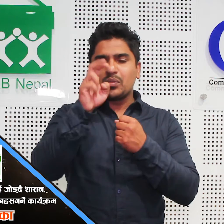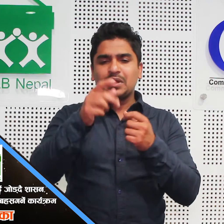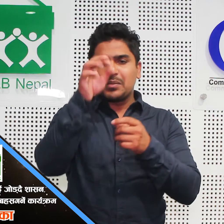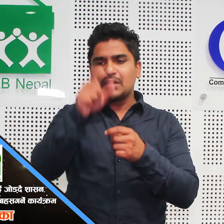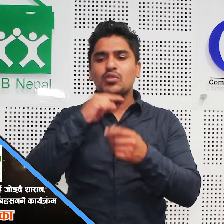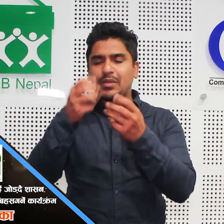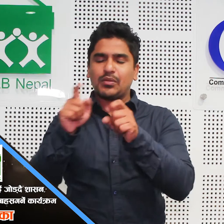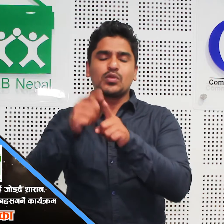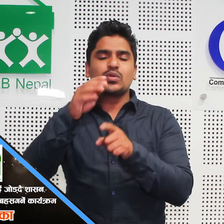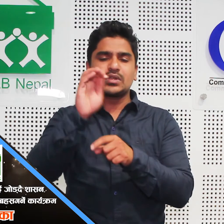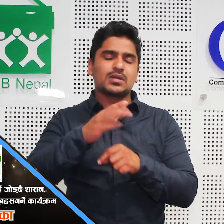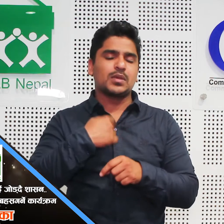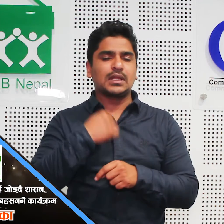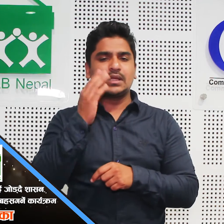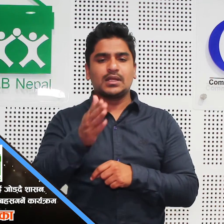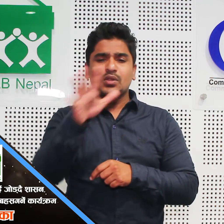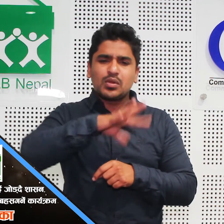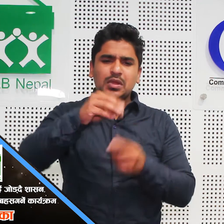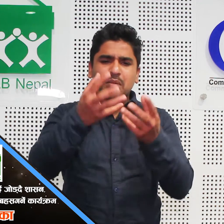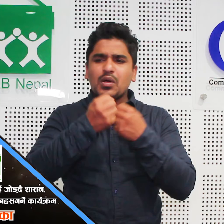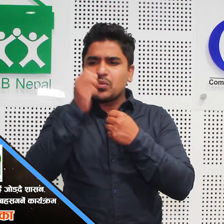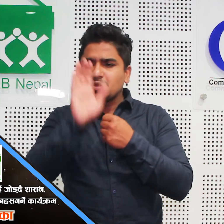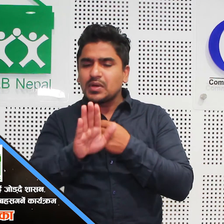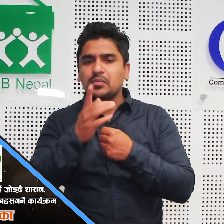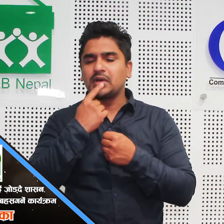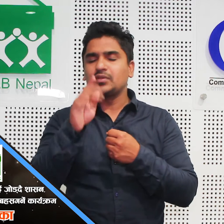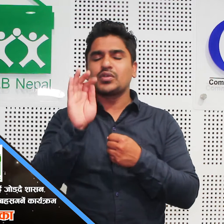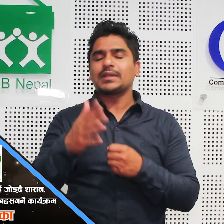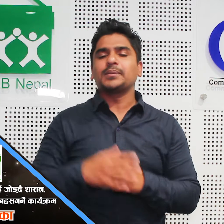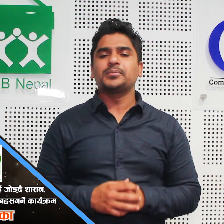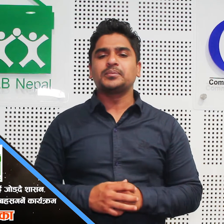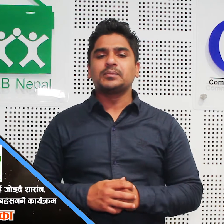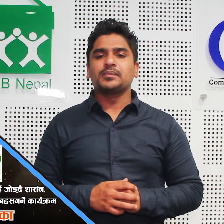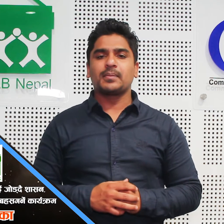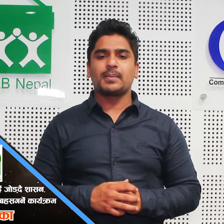नपाएको पनि हुन सक्छ, मैले सबैले पाउनु भएको छ भन्न नि सक्दिनँ।